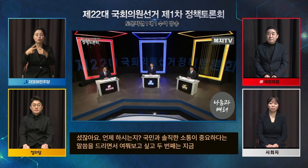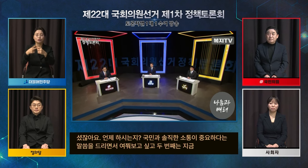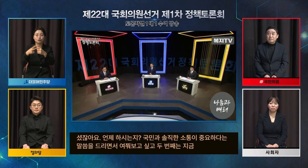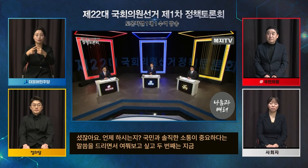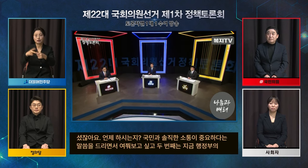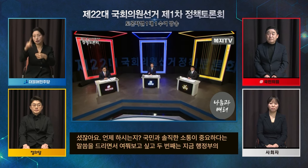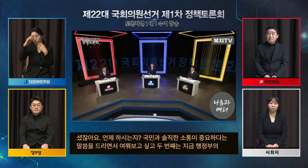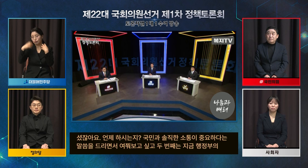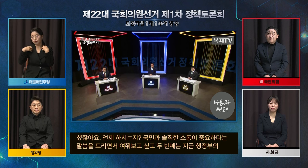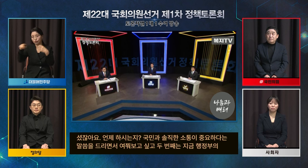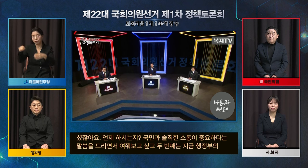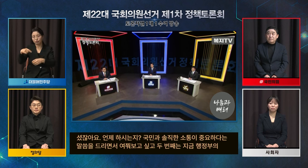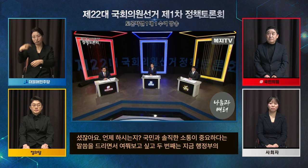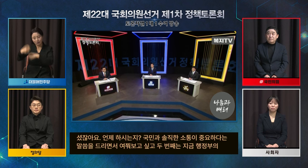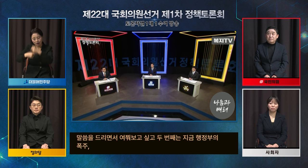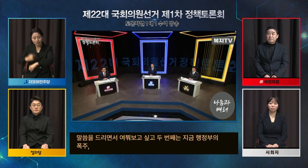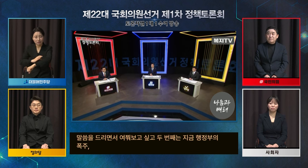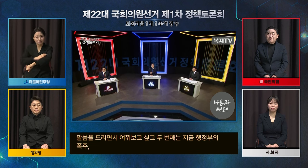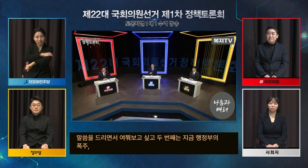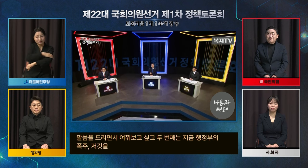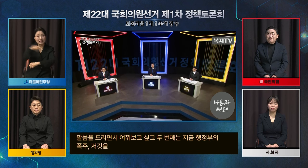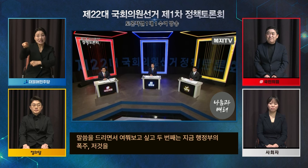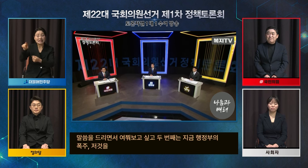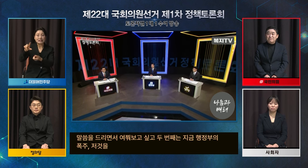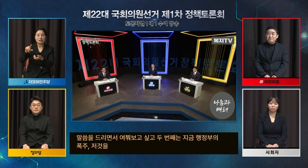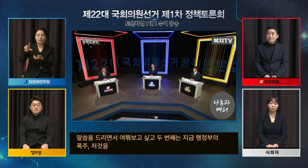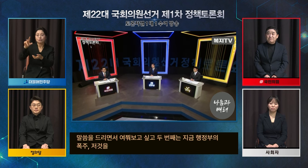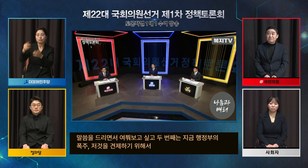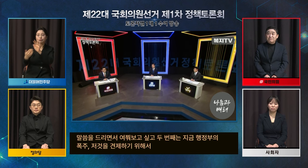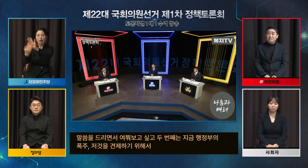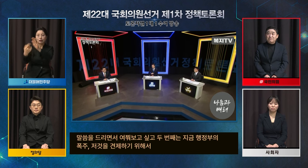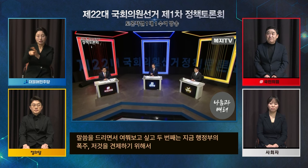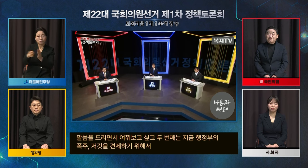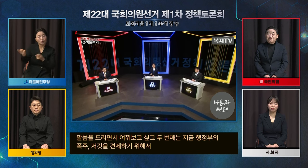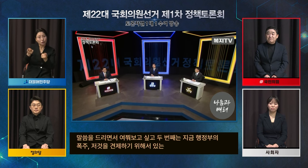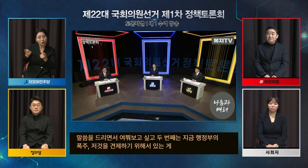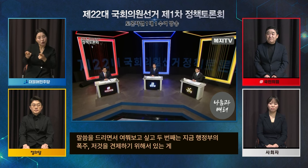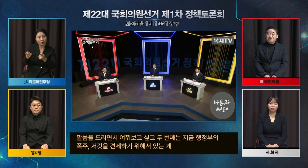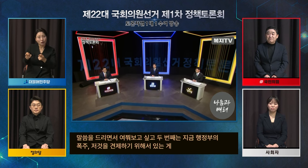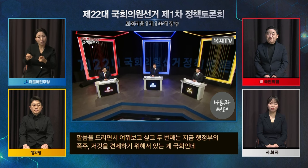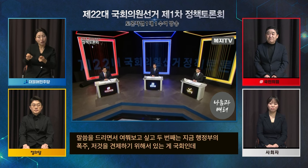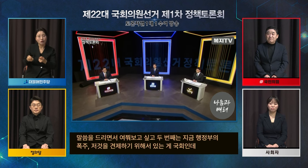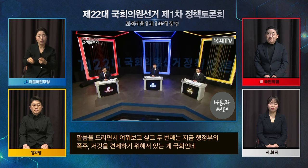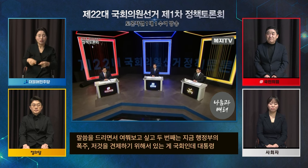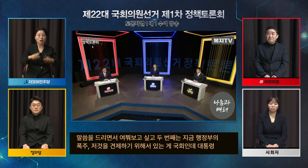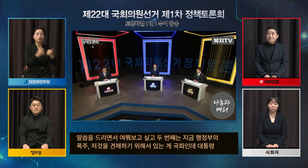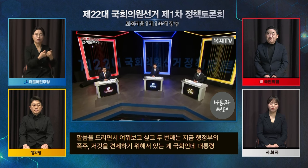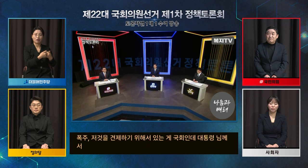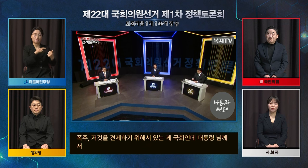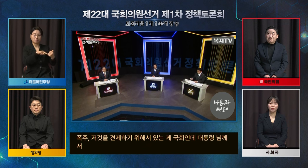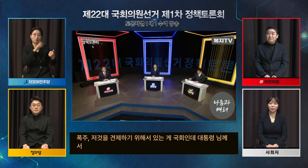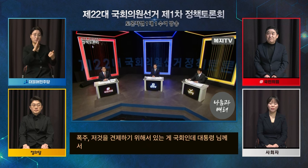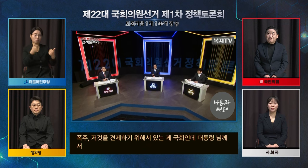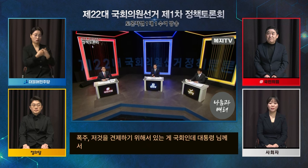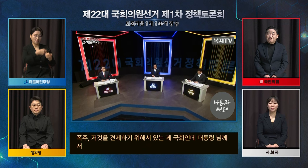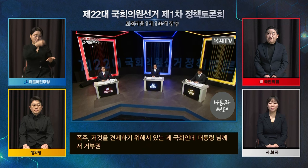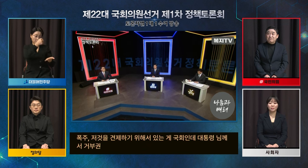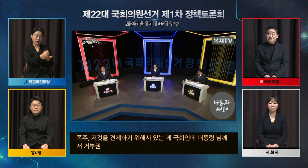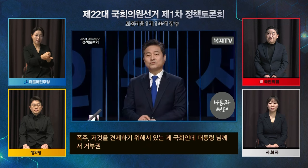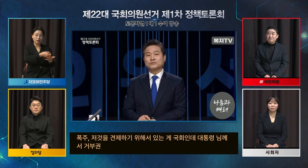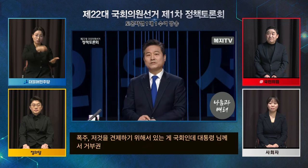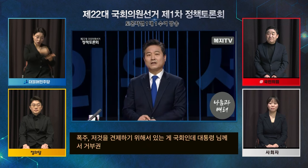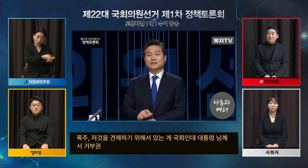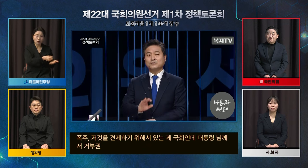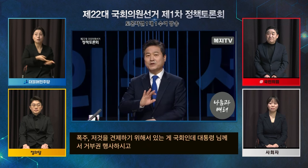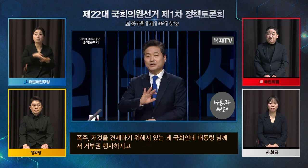폭주, 저걸 견제하기 위해서 있는 게 국회인데 대통령께서 계속 거부권도 행사하시지요. 그다음에 방통위원